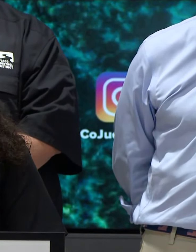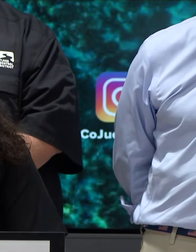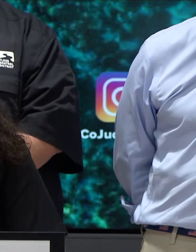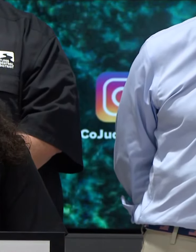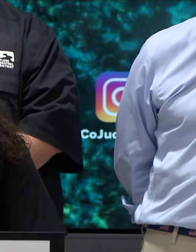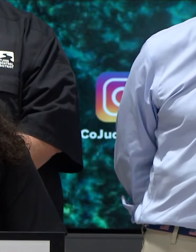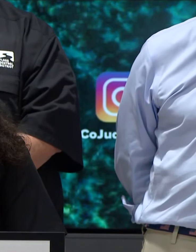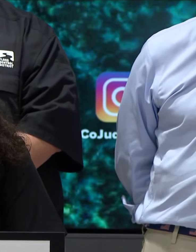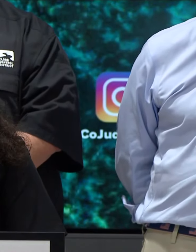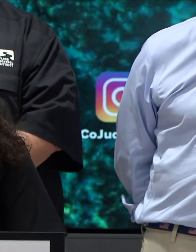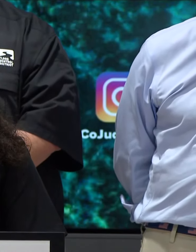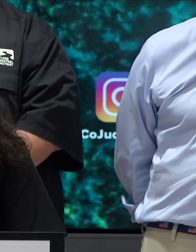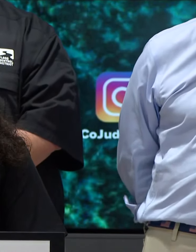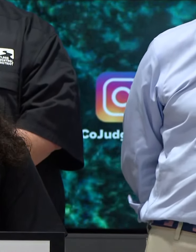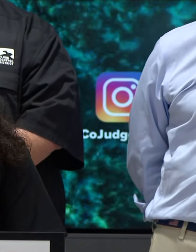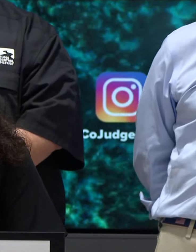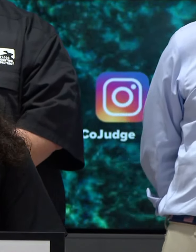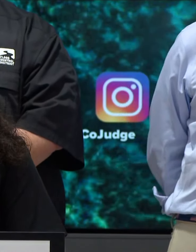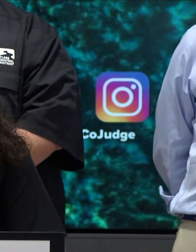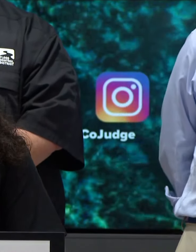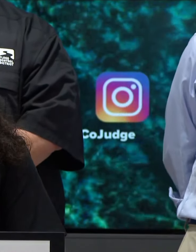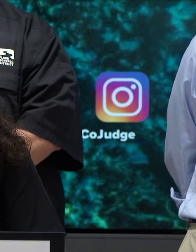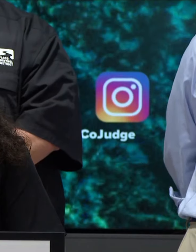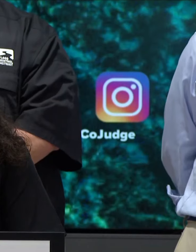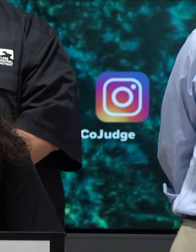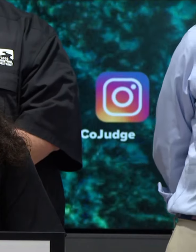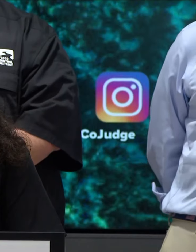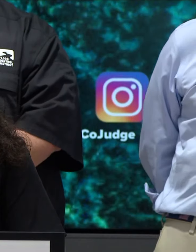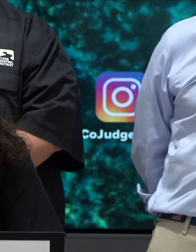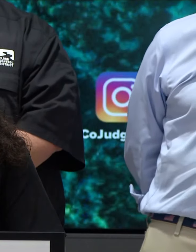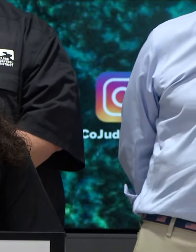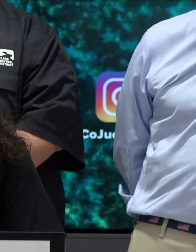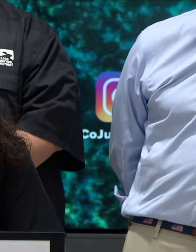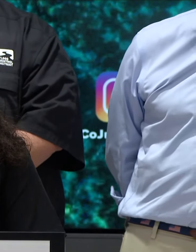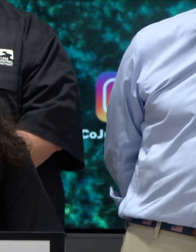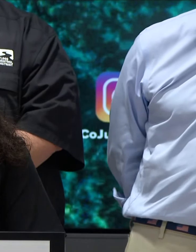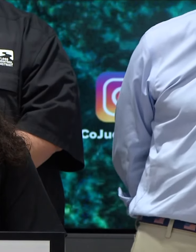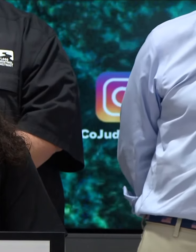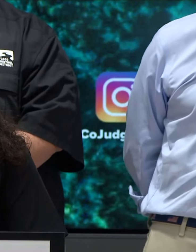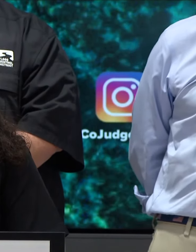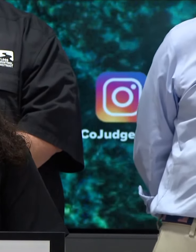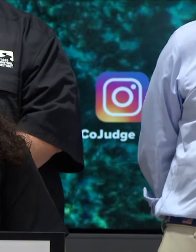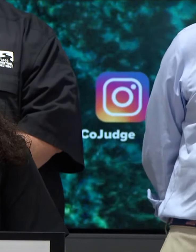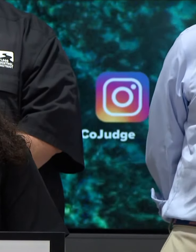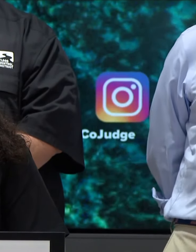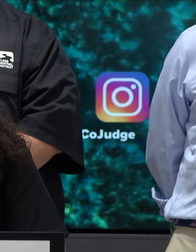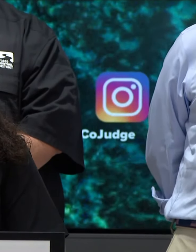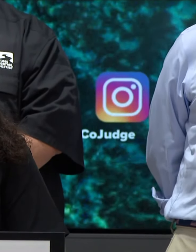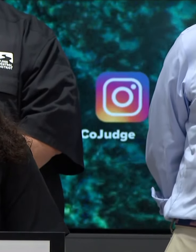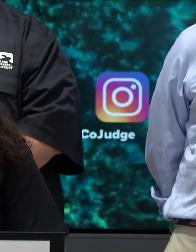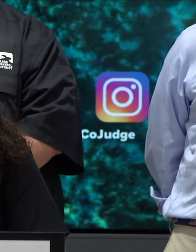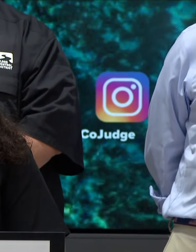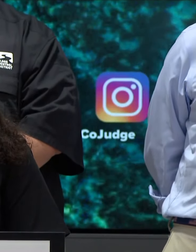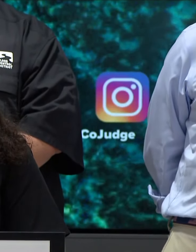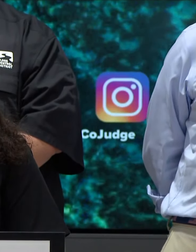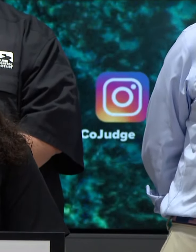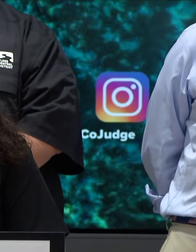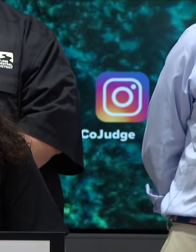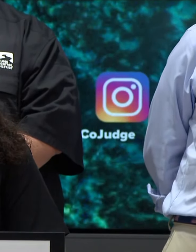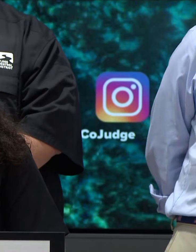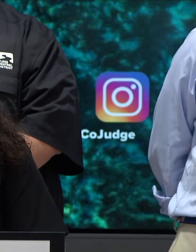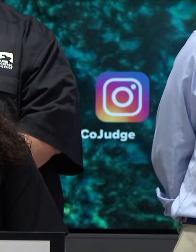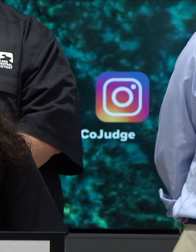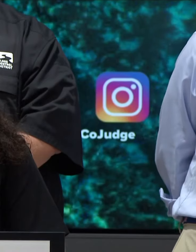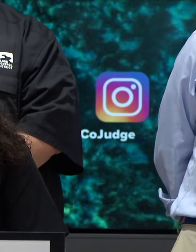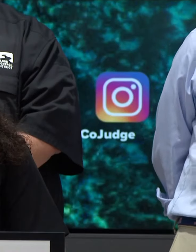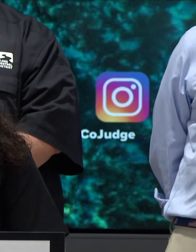derrumbadas, señales grandes caídas. De hecho, en nuestro estadio de NRG hemos